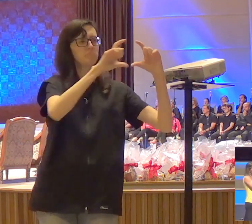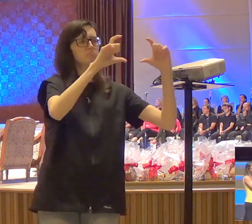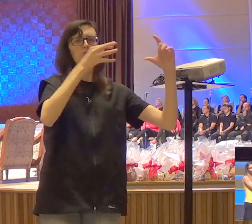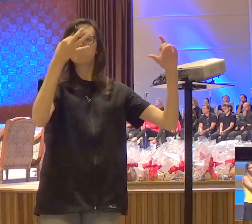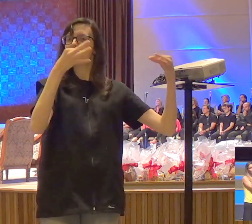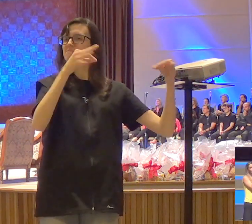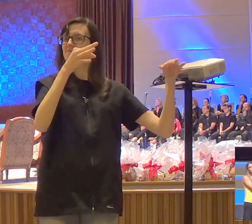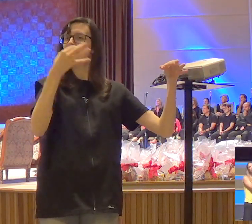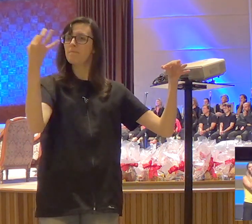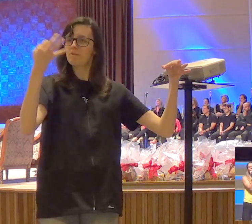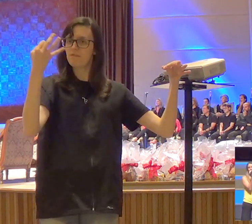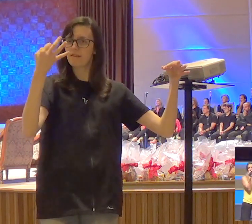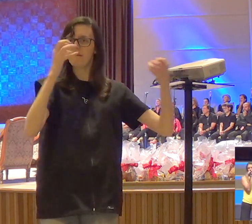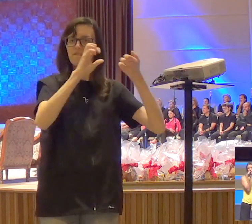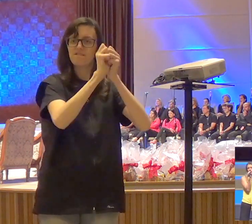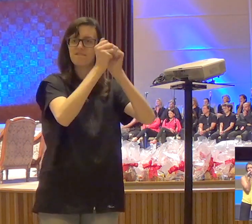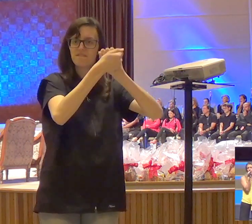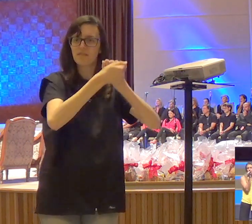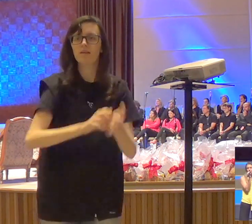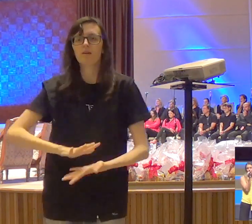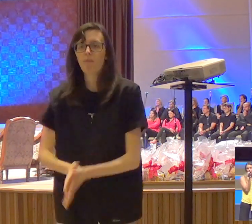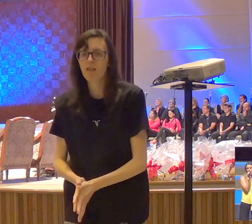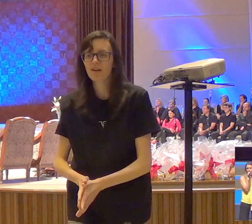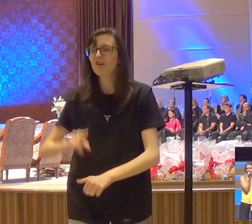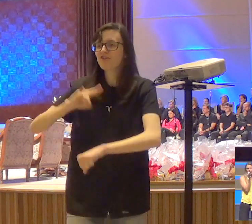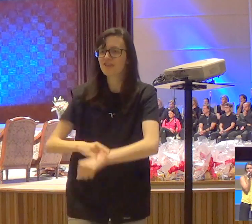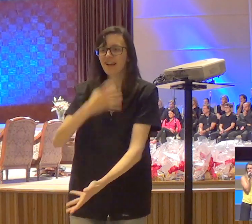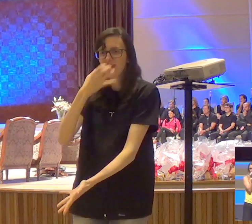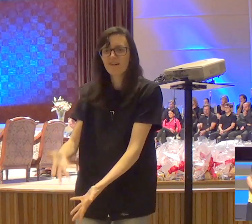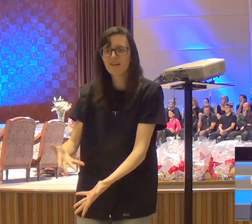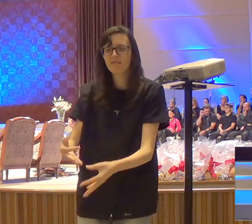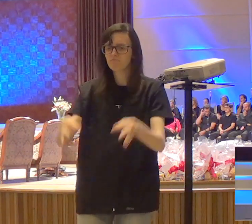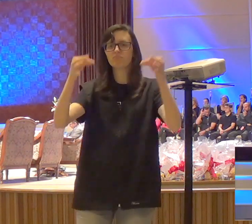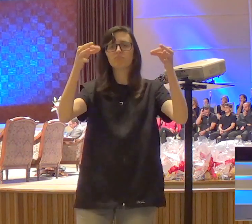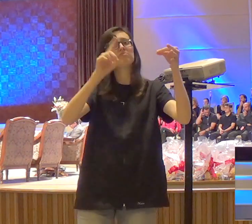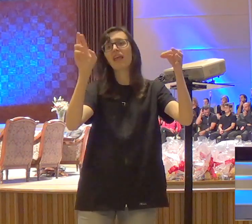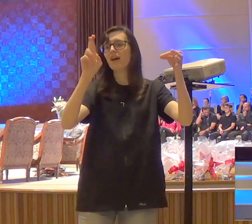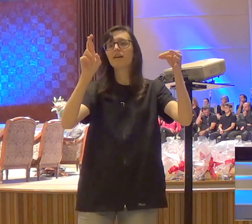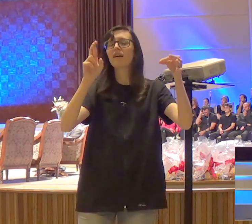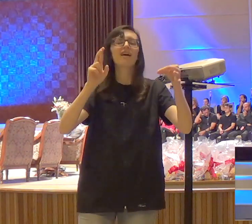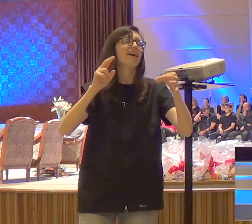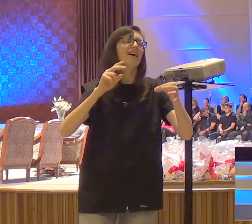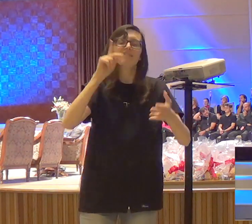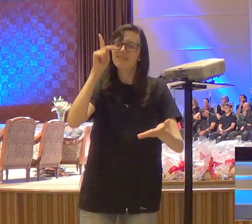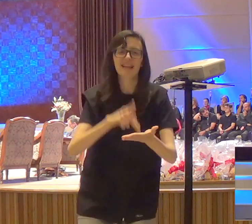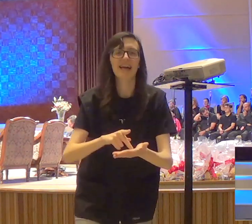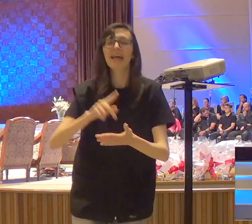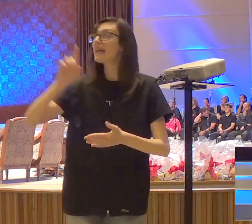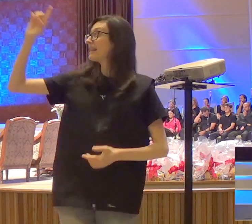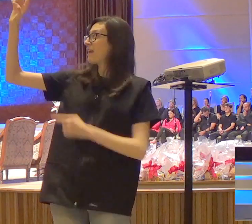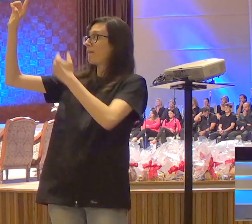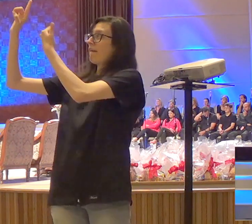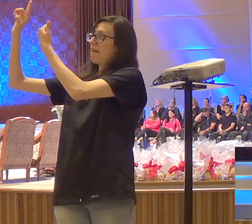our Father. Que nos separe do amor de Deus. Now I see some of you nodding your heads. Alguns de vocês estão dizendo sim